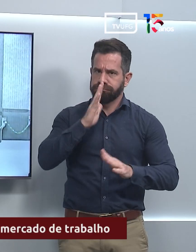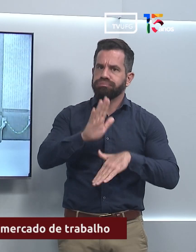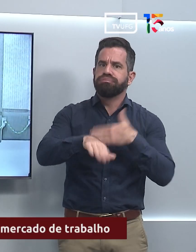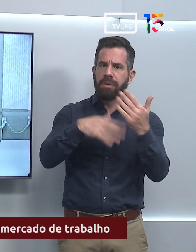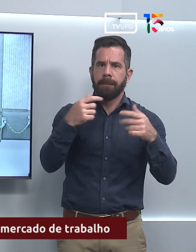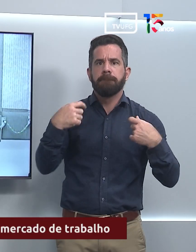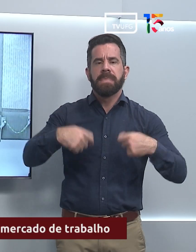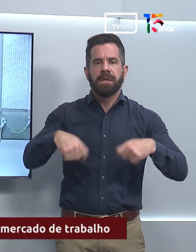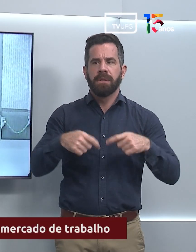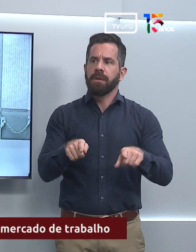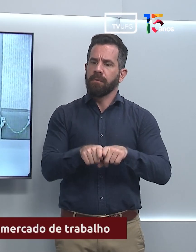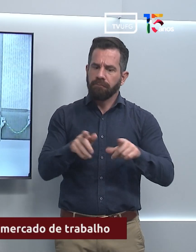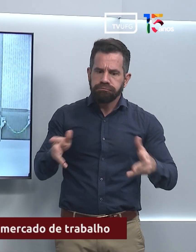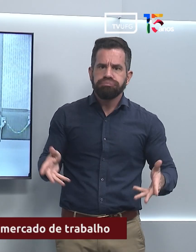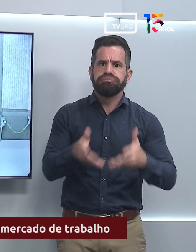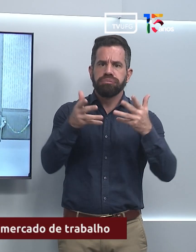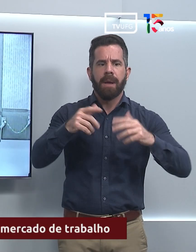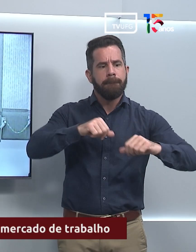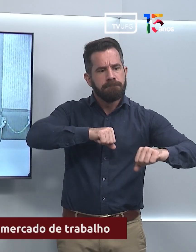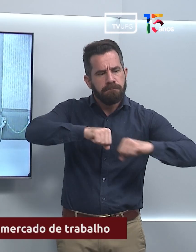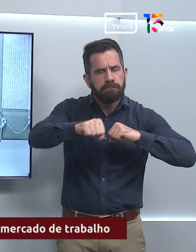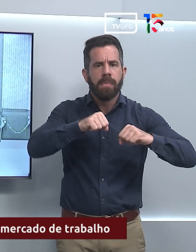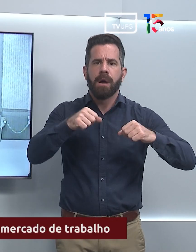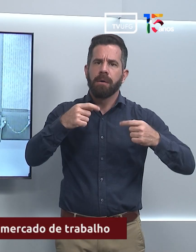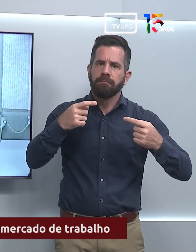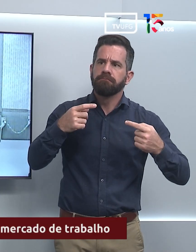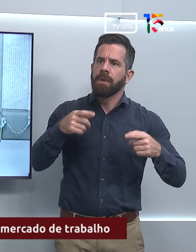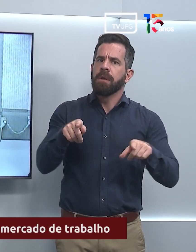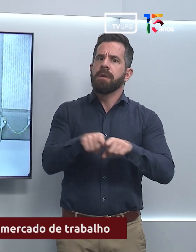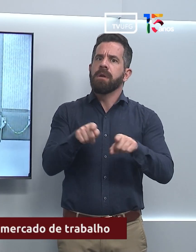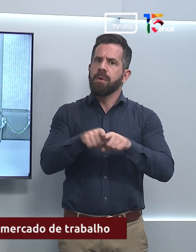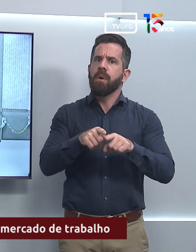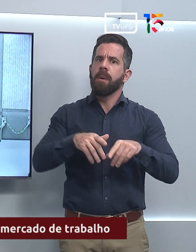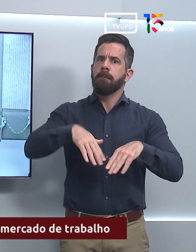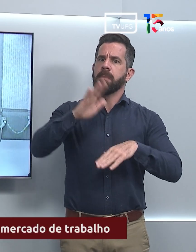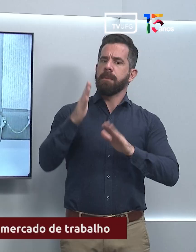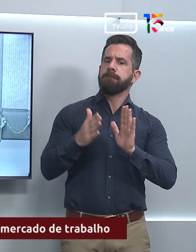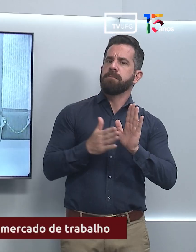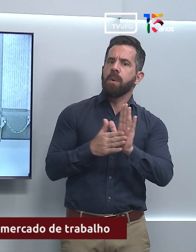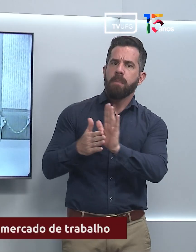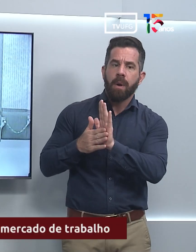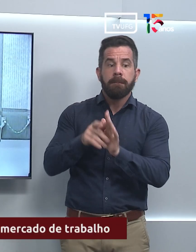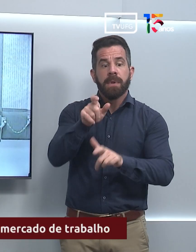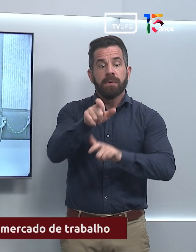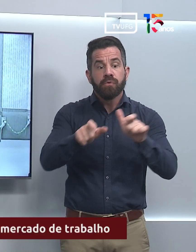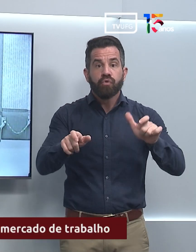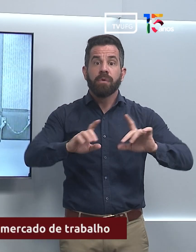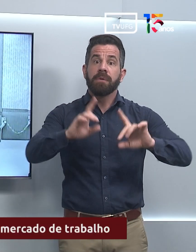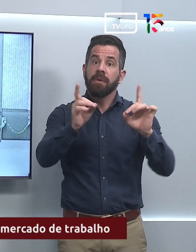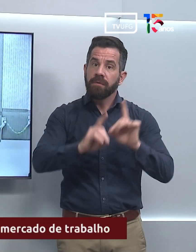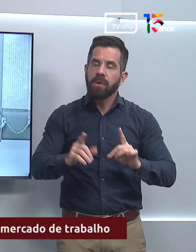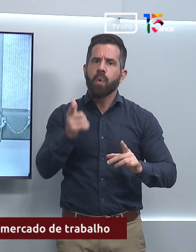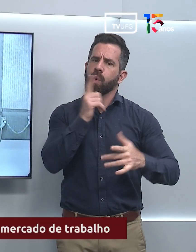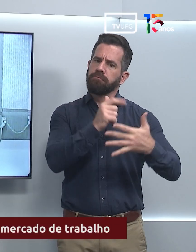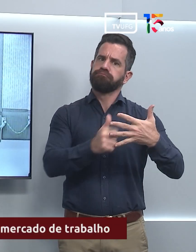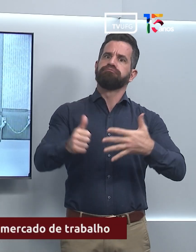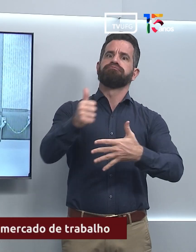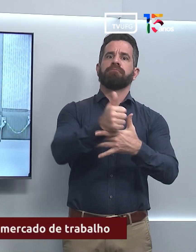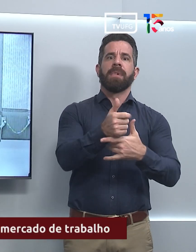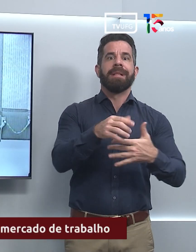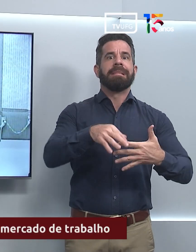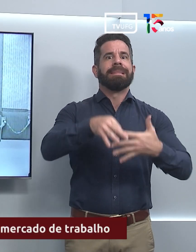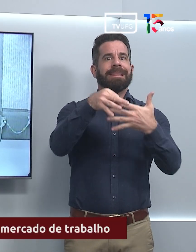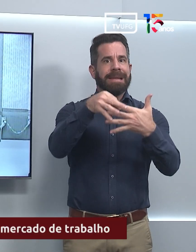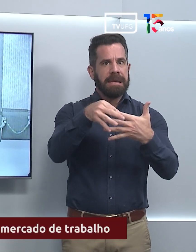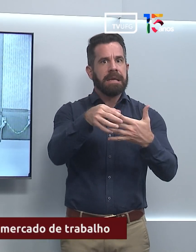precisa instigar que tenha mais políticas para que essas pessoas com deficiência possam atuar mais nas lideranças, né?